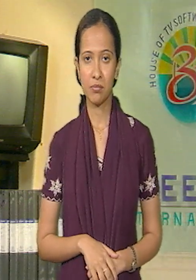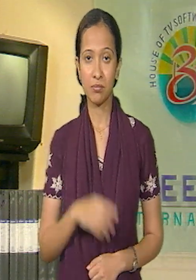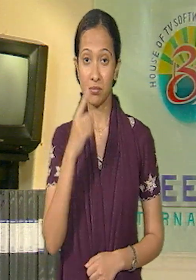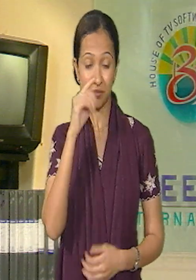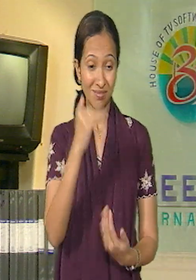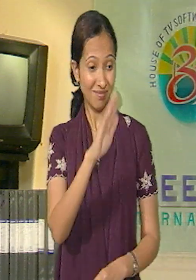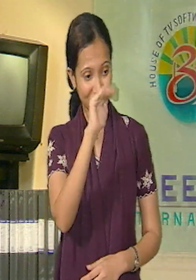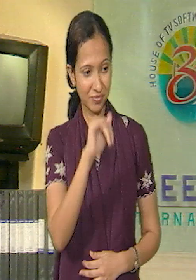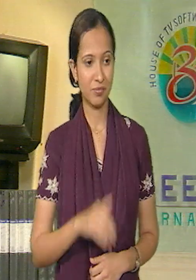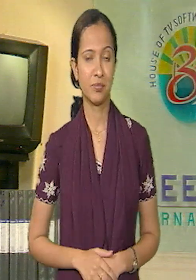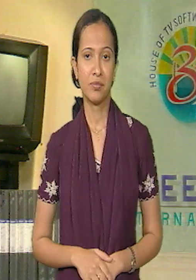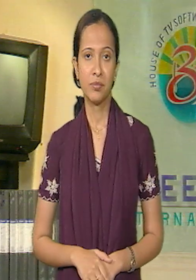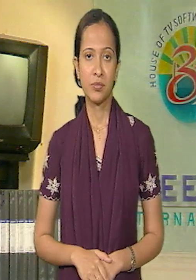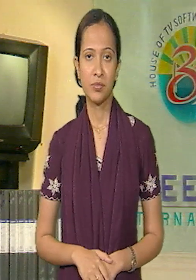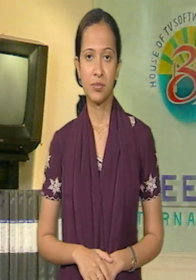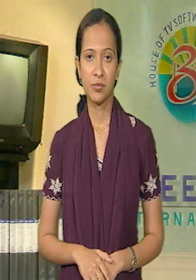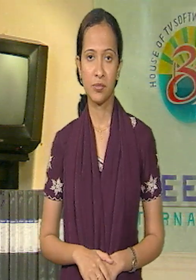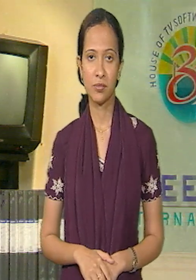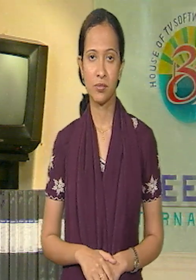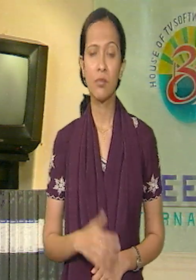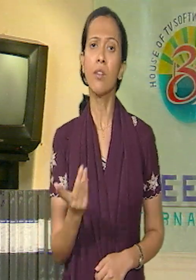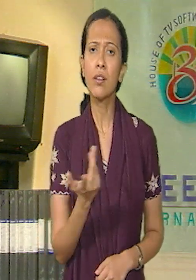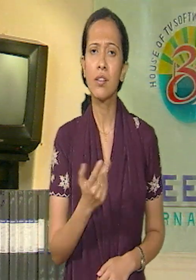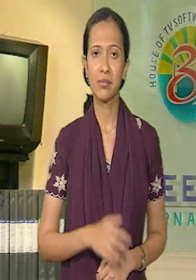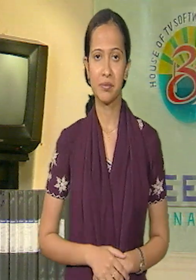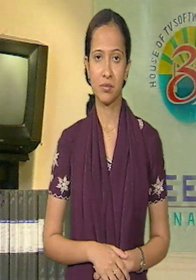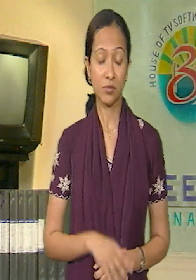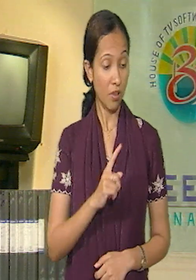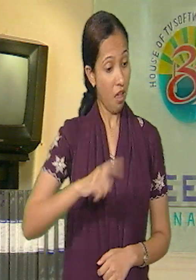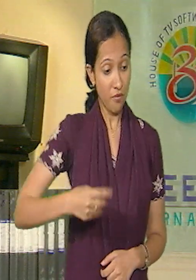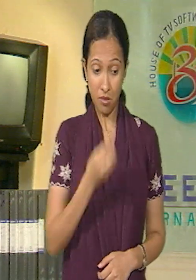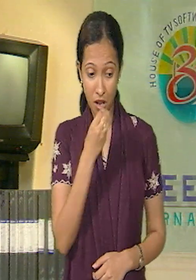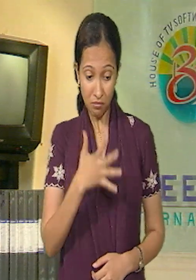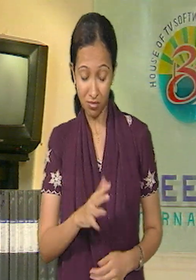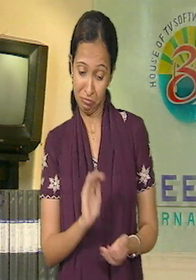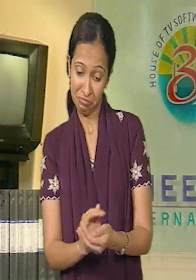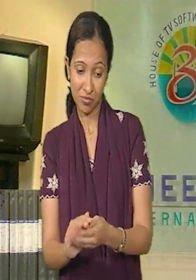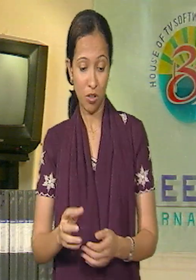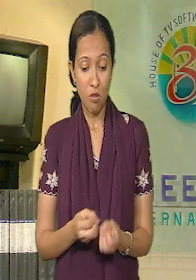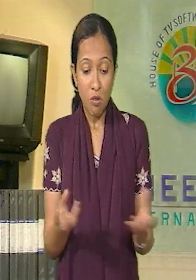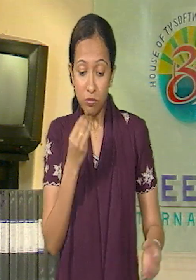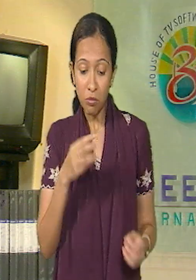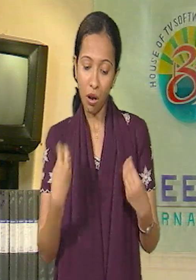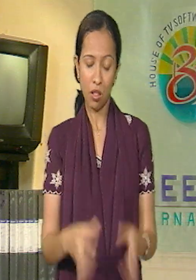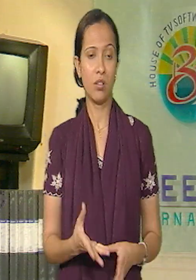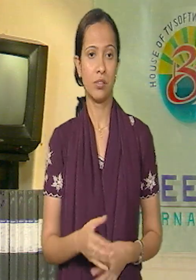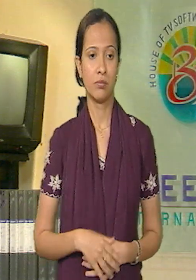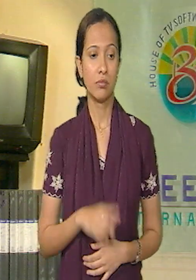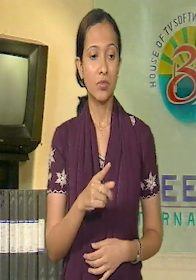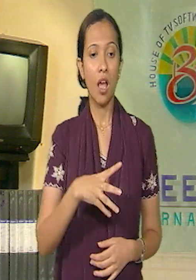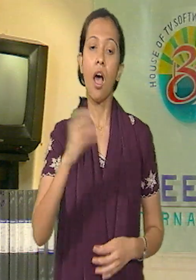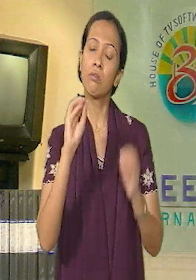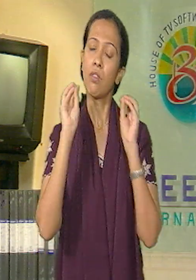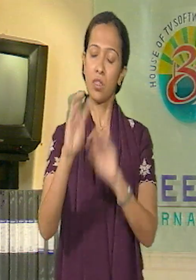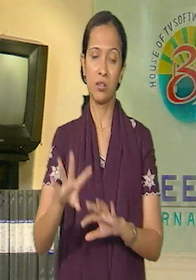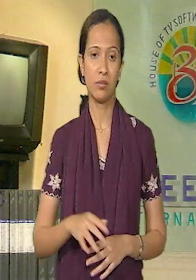पिंकी, पिंकी। क्या मम्मी? देखो तुम लोग रोज रोज खाना नहीं खाते हो, इतना खाना बच जाता है, ये लो इसे